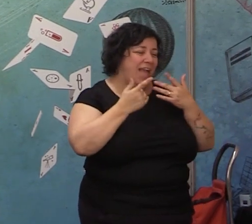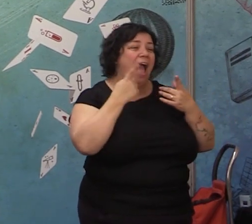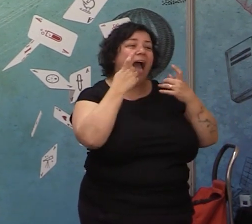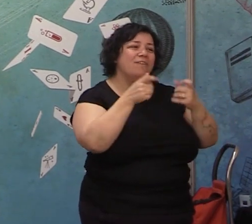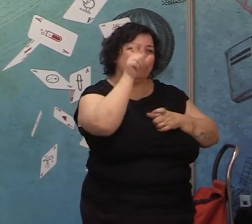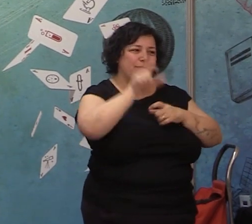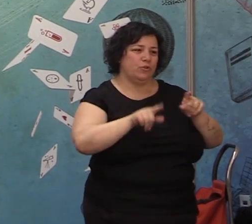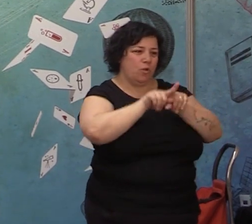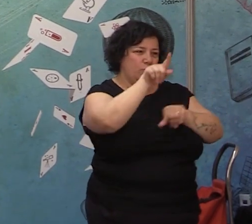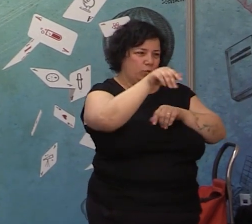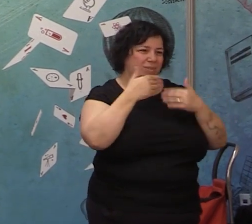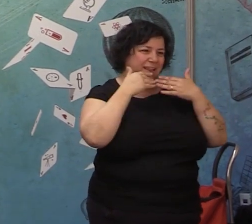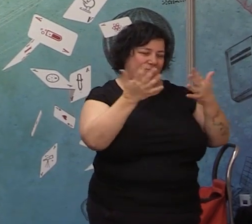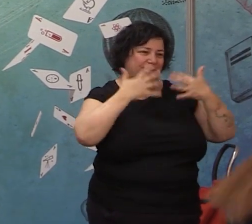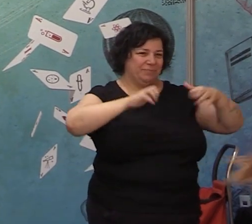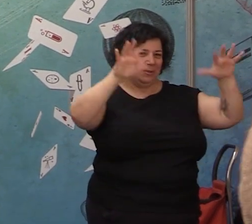verdad. Gracias.